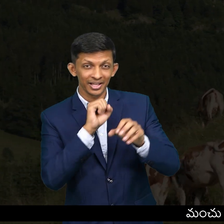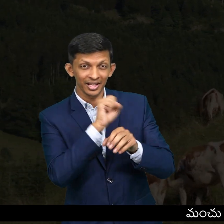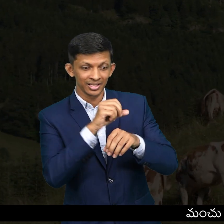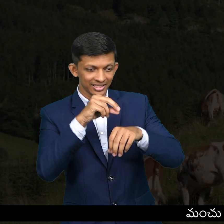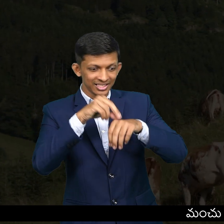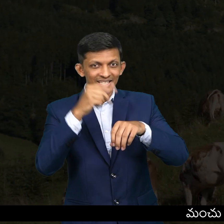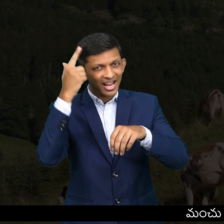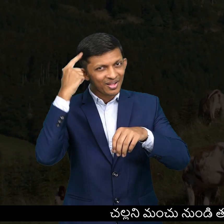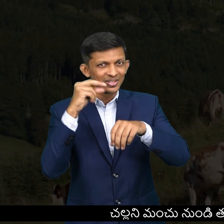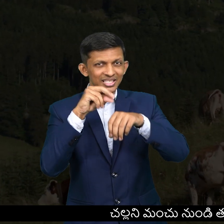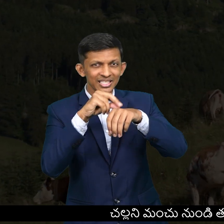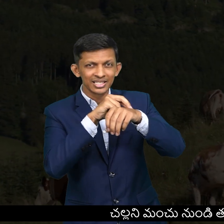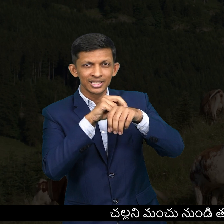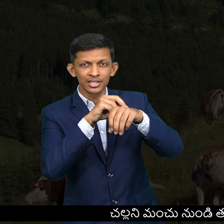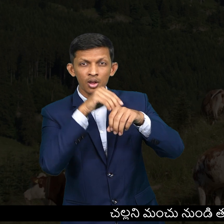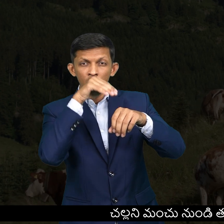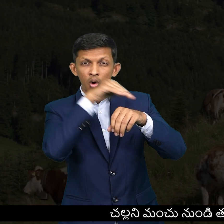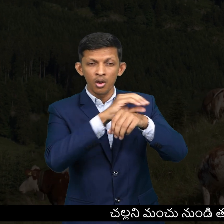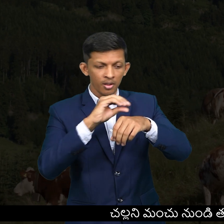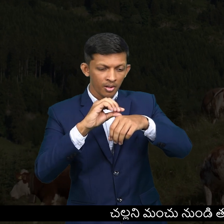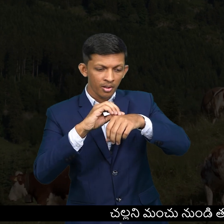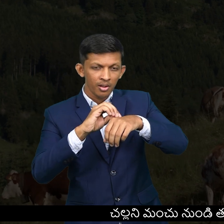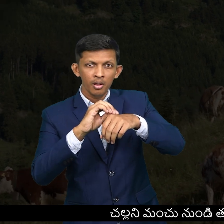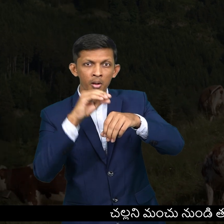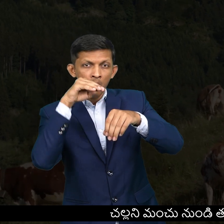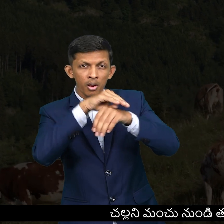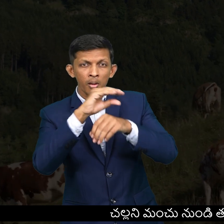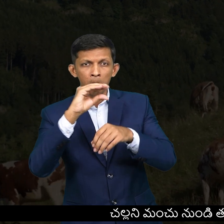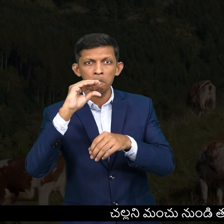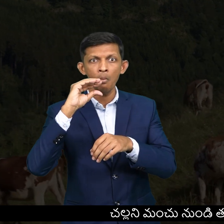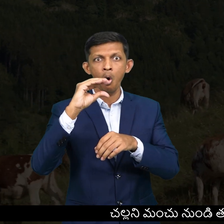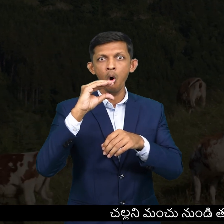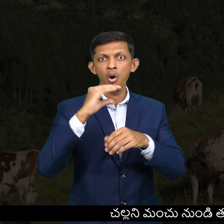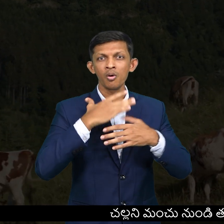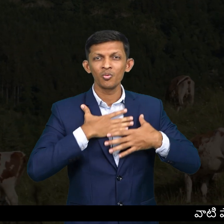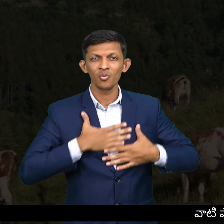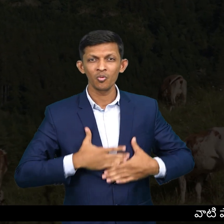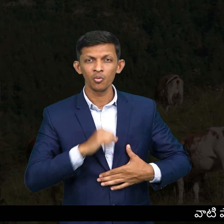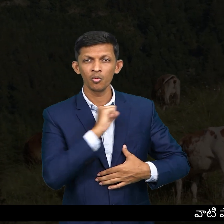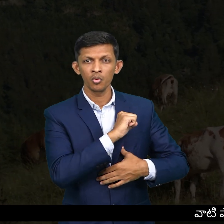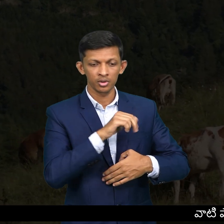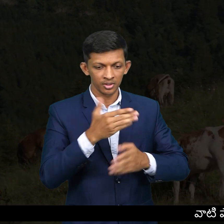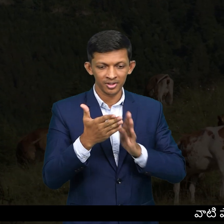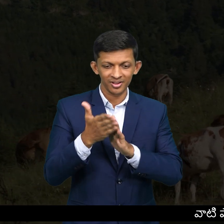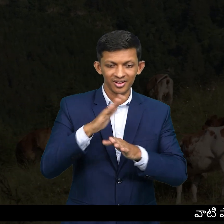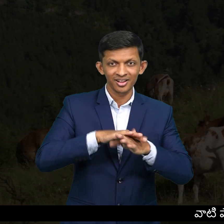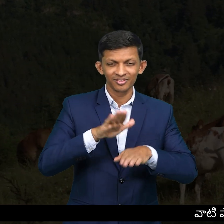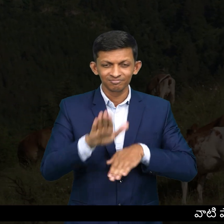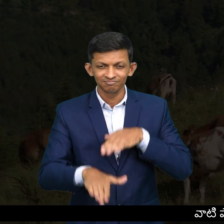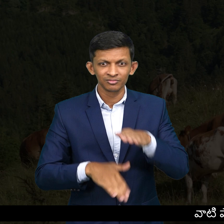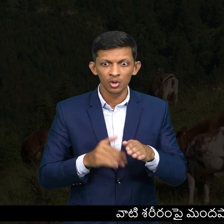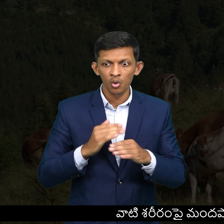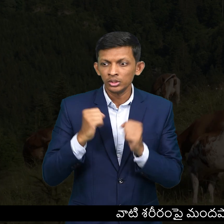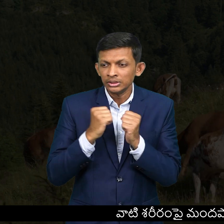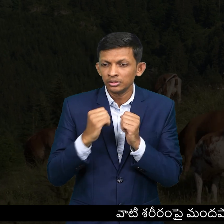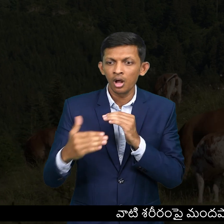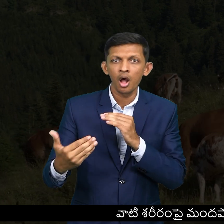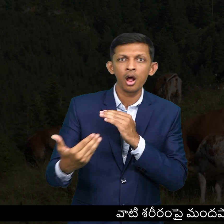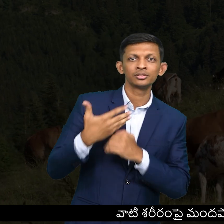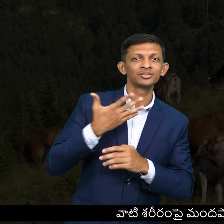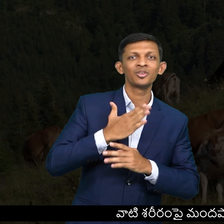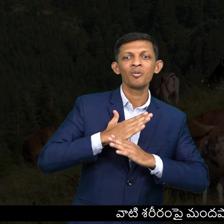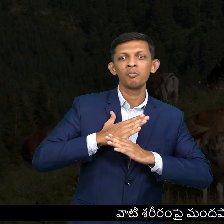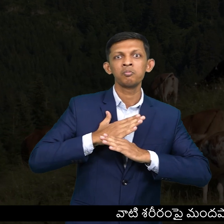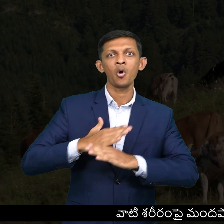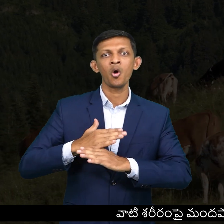మంచు చిరుత పులులు చల్లని మంచు నుండి తమను తాము రక్షించుకోవడానికి వాటి పాదాలతో సహా వాటి